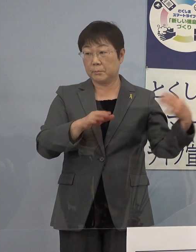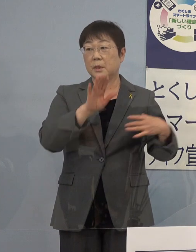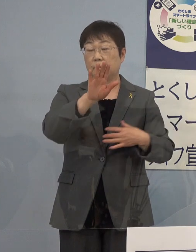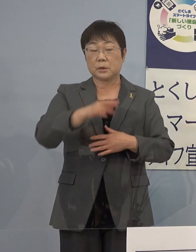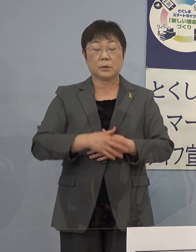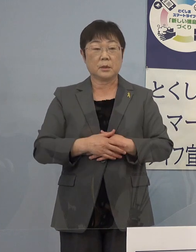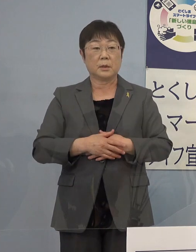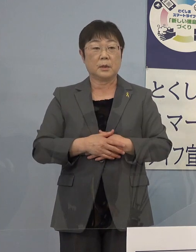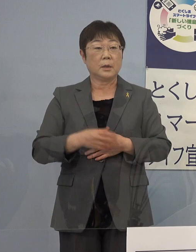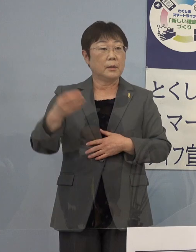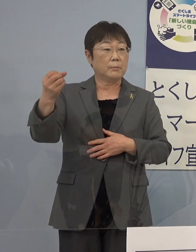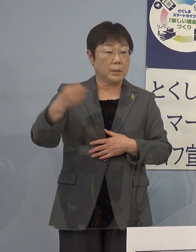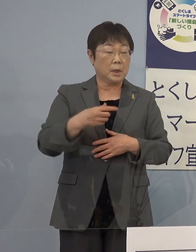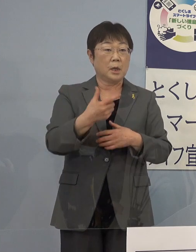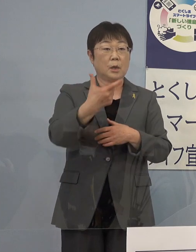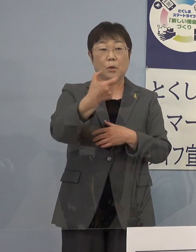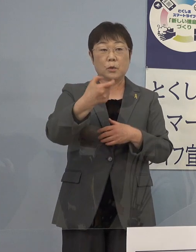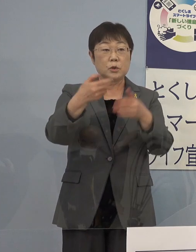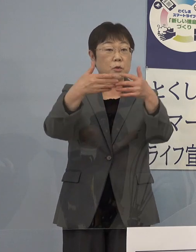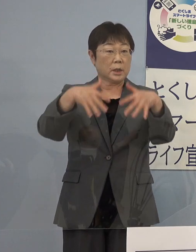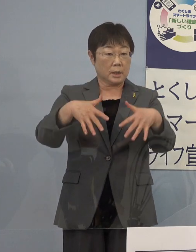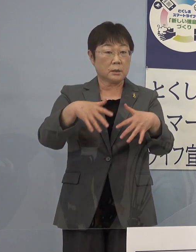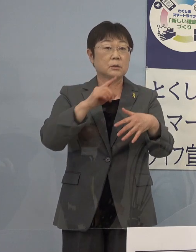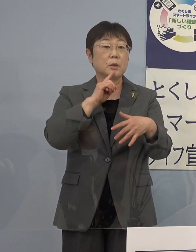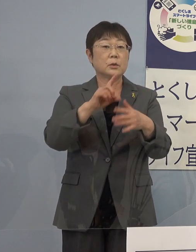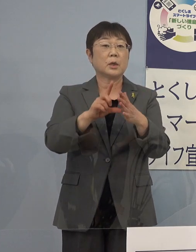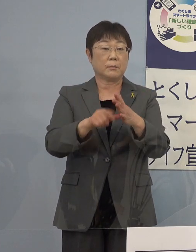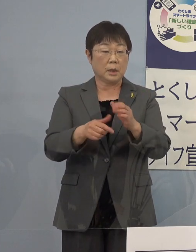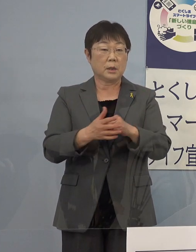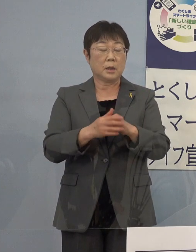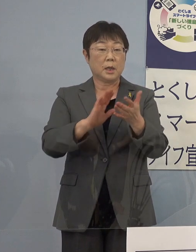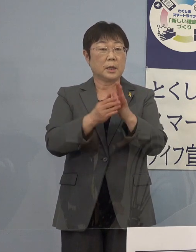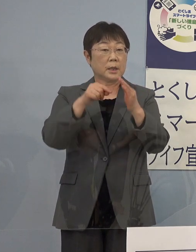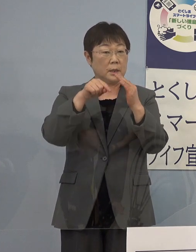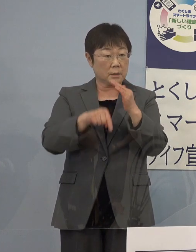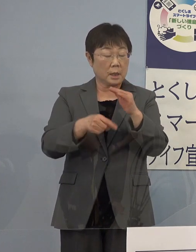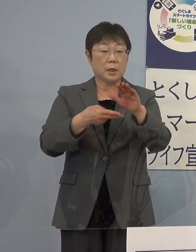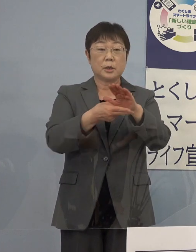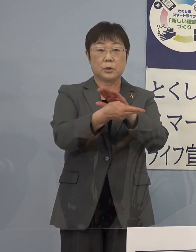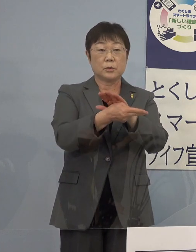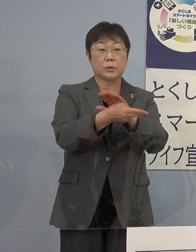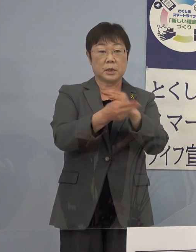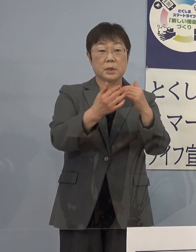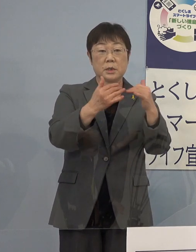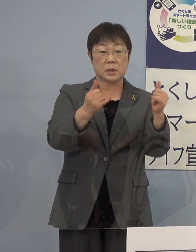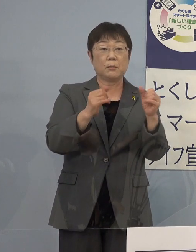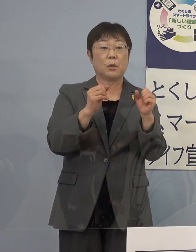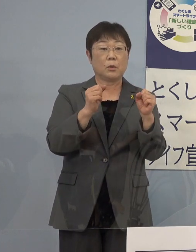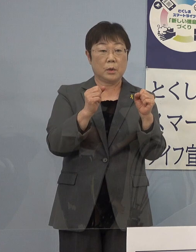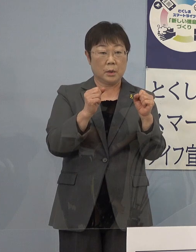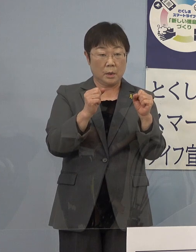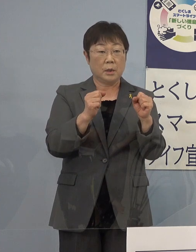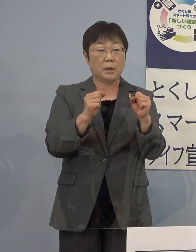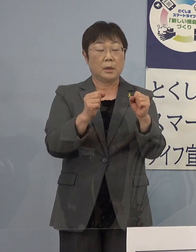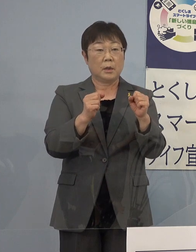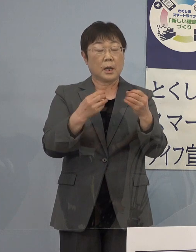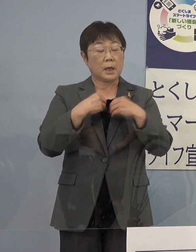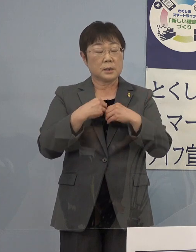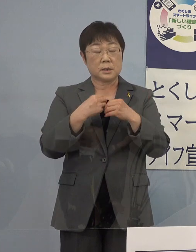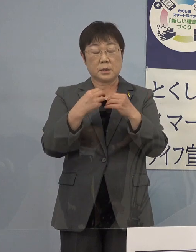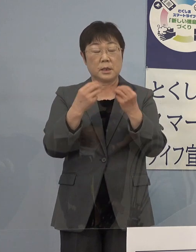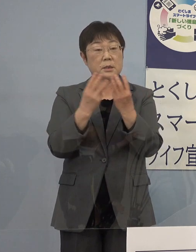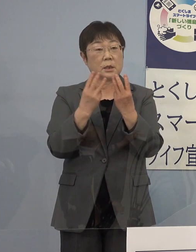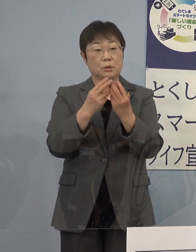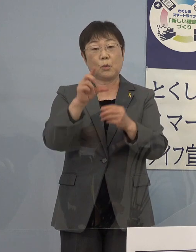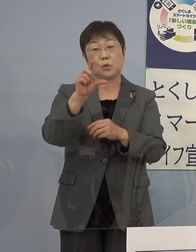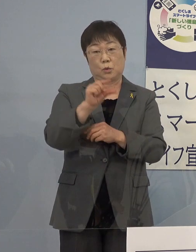ということです。 まあ60、そのまあ60ということですけど、まあ自分は県内そもそも入院している方が少ないという状況、感染者の数も少